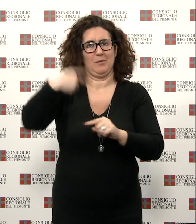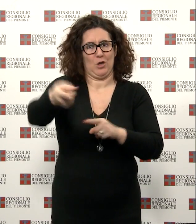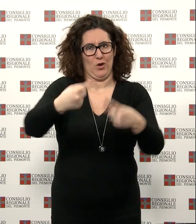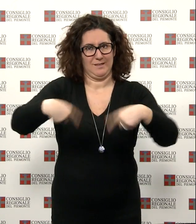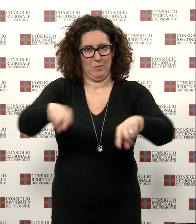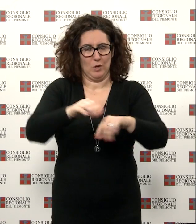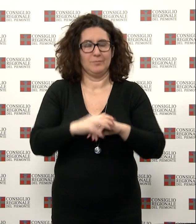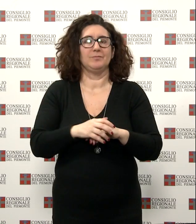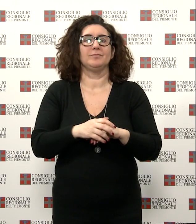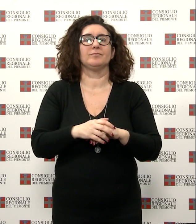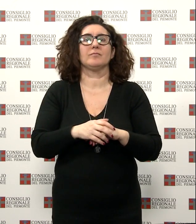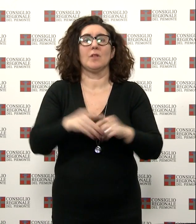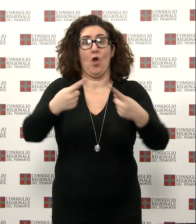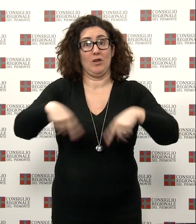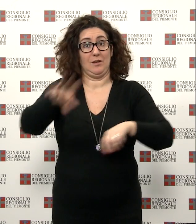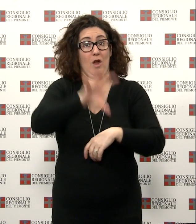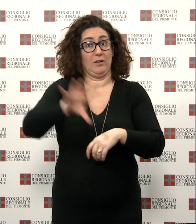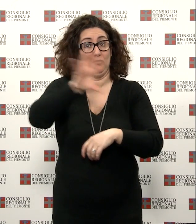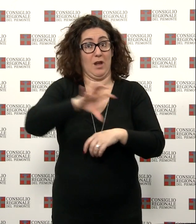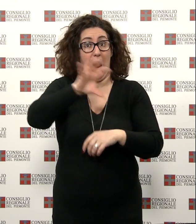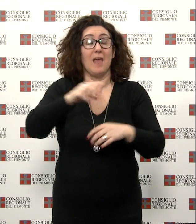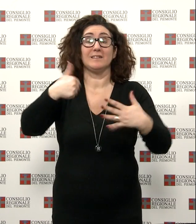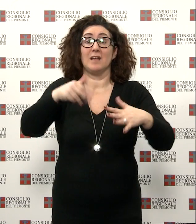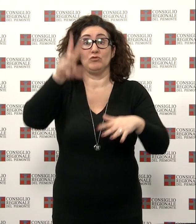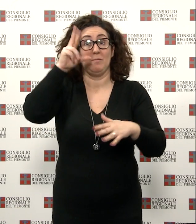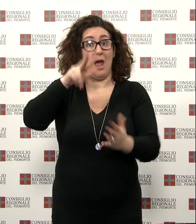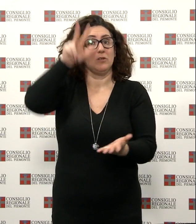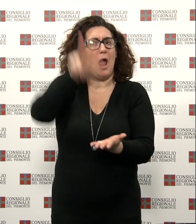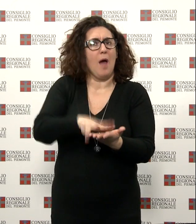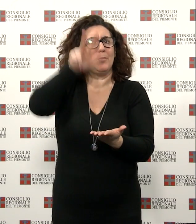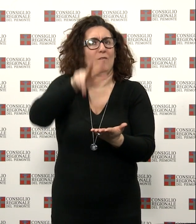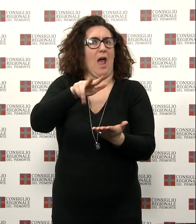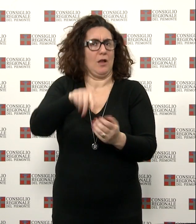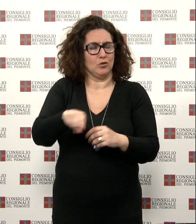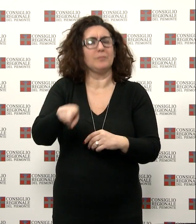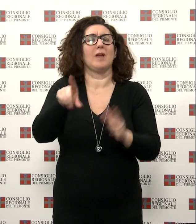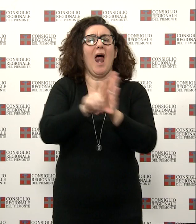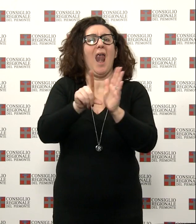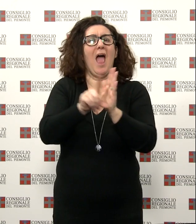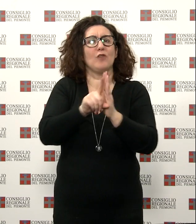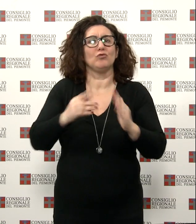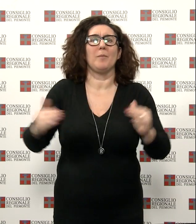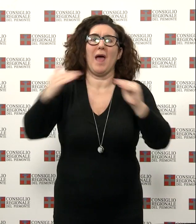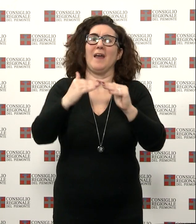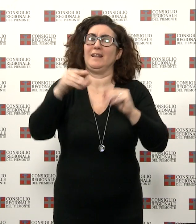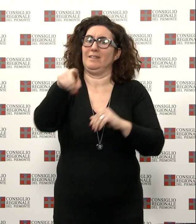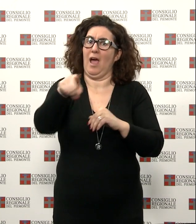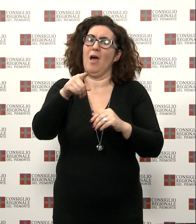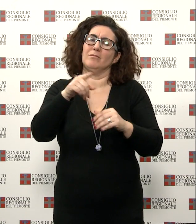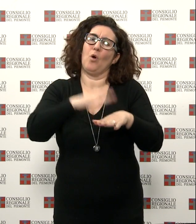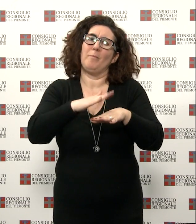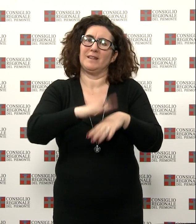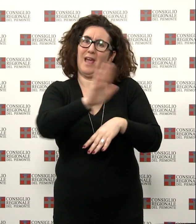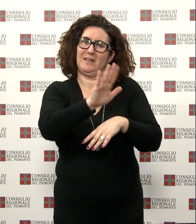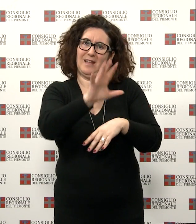ha approvato a maggioranza, il 16 marzo, la legge per la parità di trattamento nelle materie di competenza regionale. Il provvedimento, composto